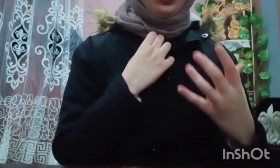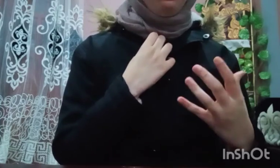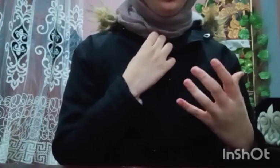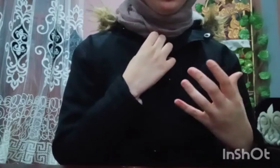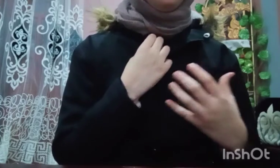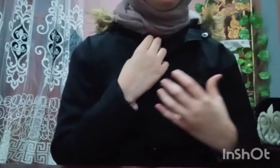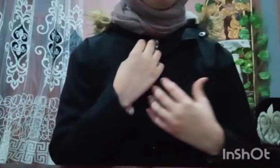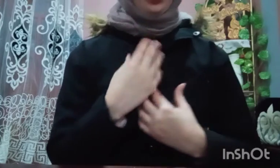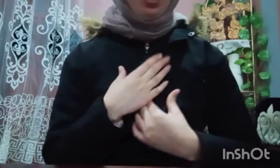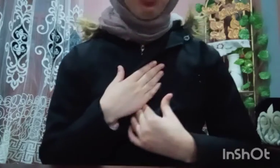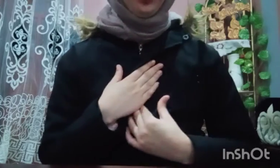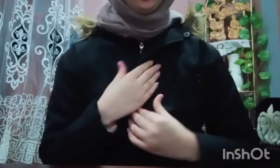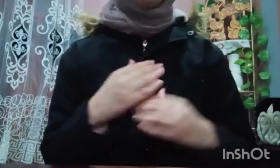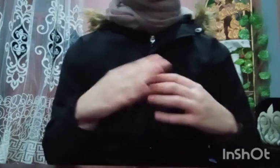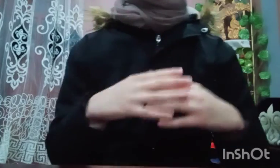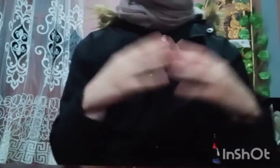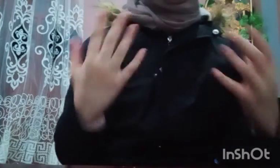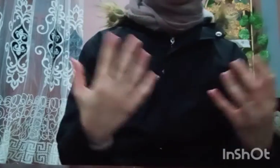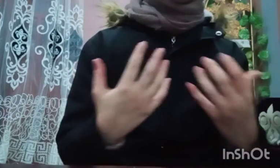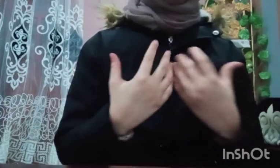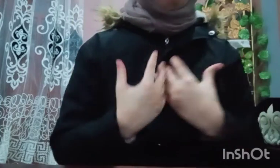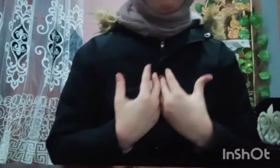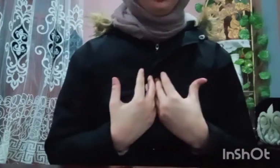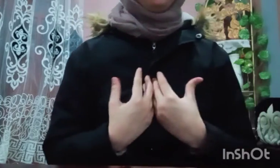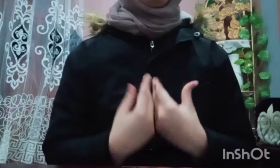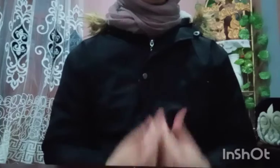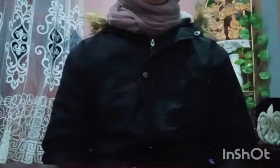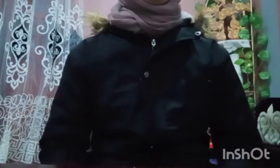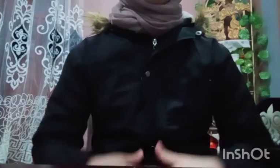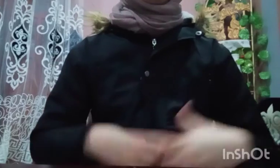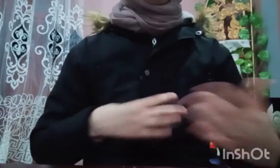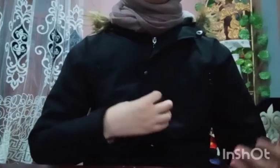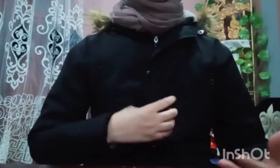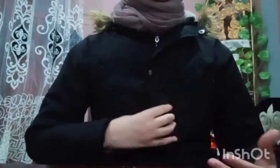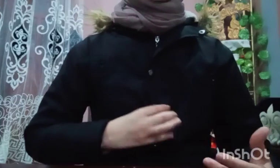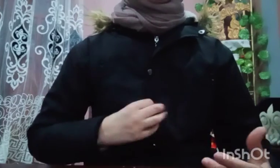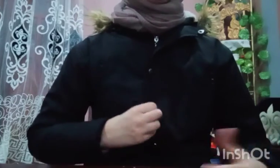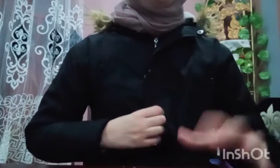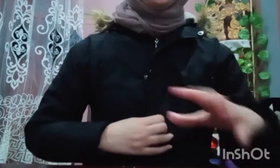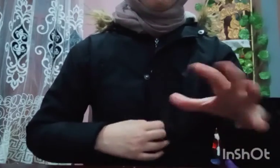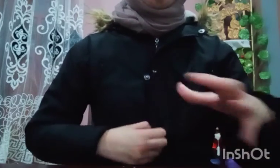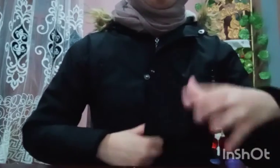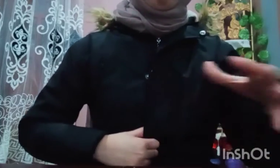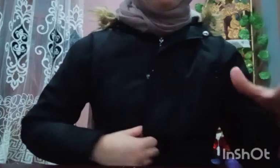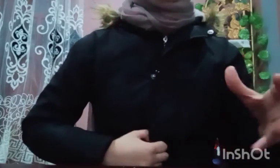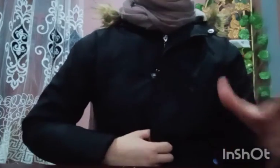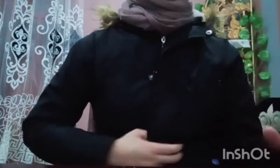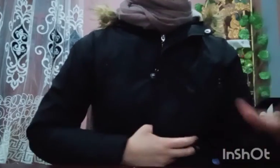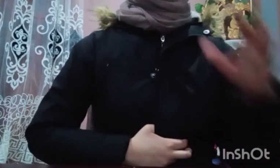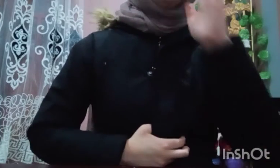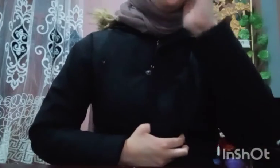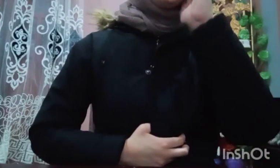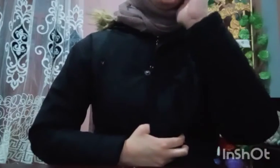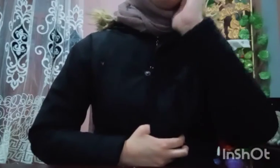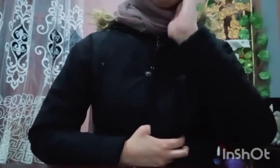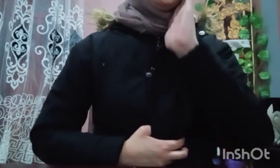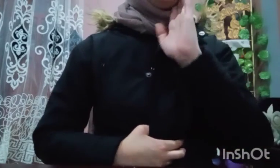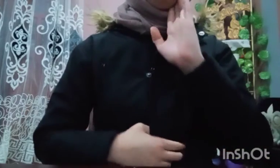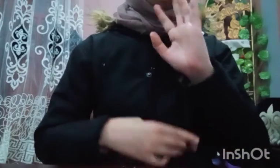كبيره يفرحها بهدوء، كي تصدم كبير ينصدم بهدوء. صامي كتبت حاجه خفيفه نورمال عادي، بصح الفرحه الكبيره